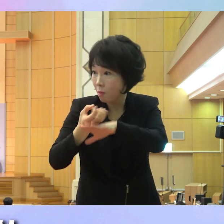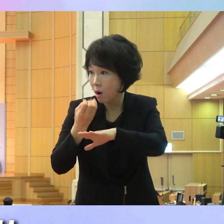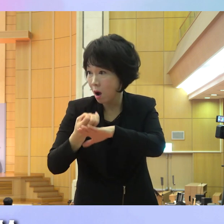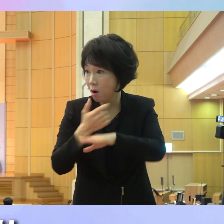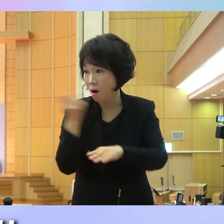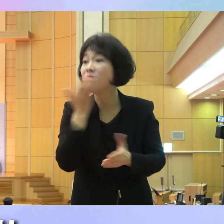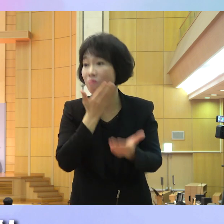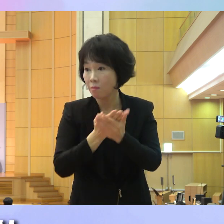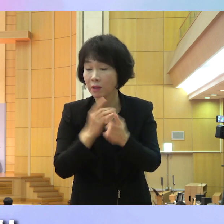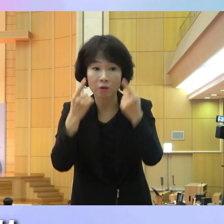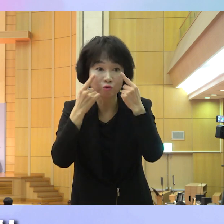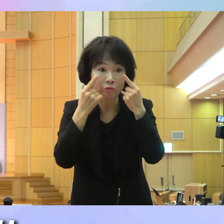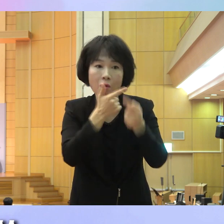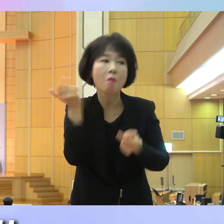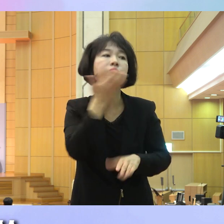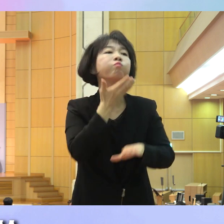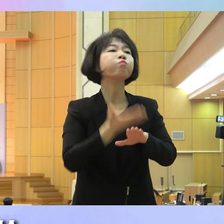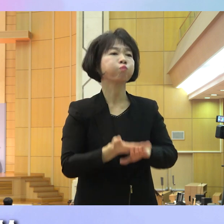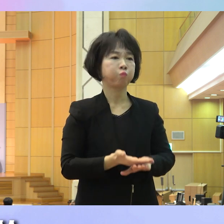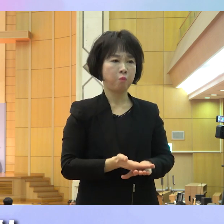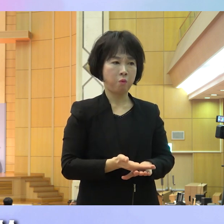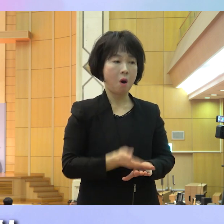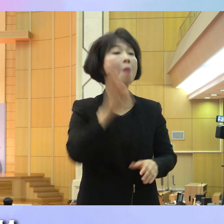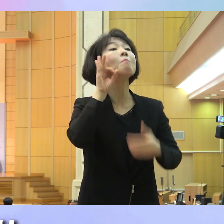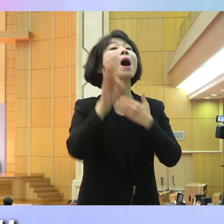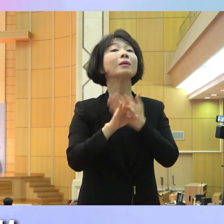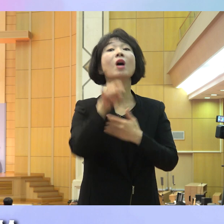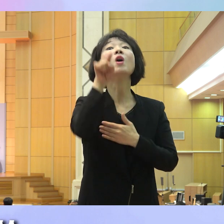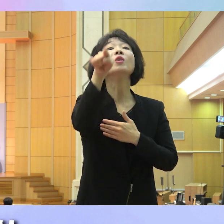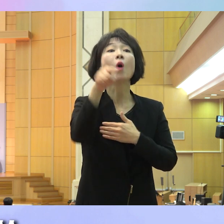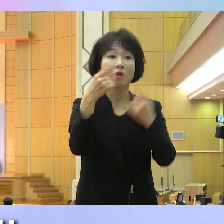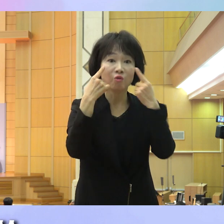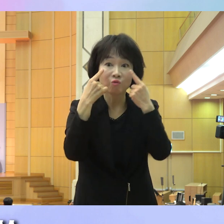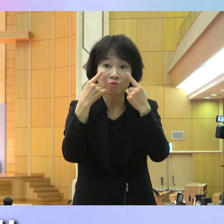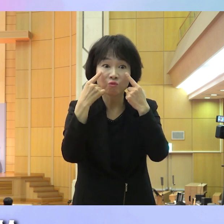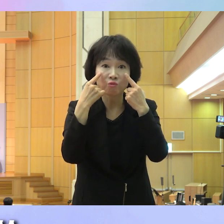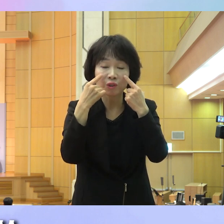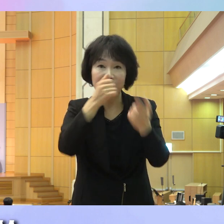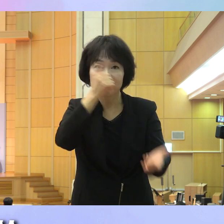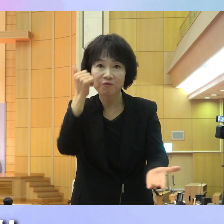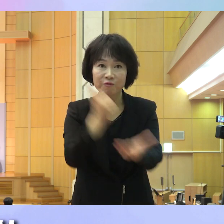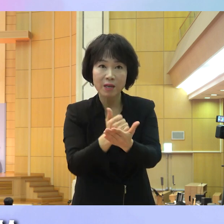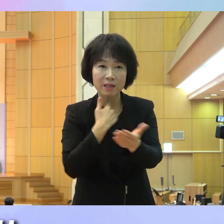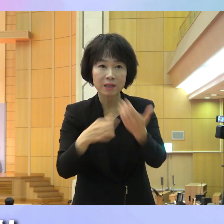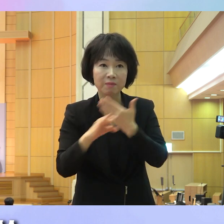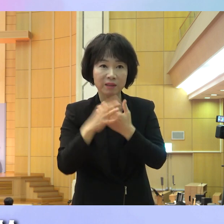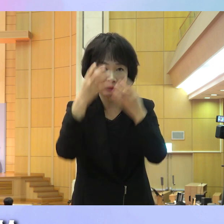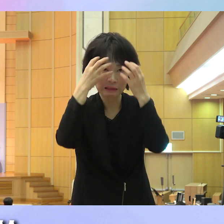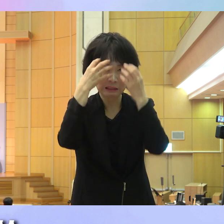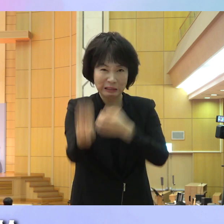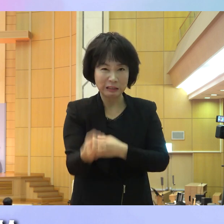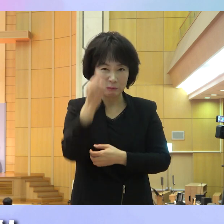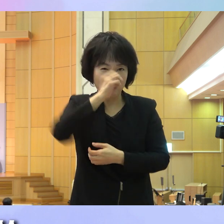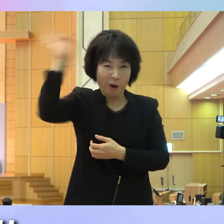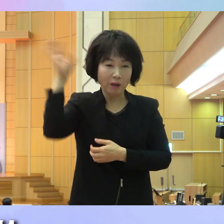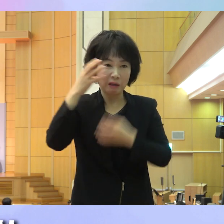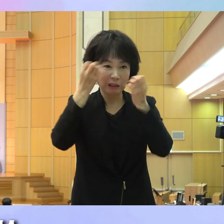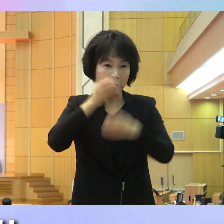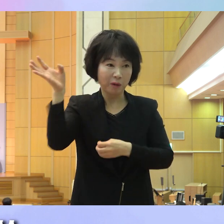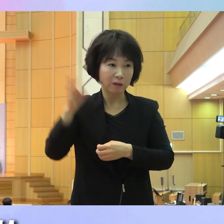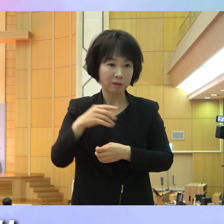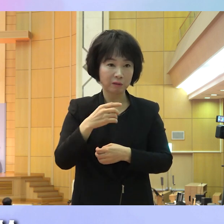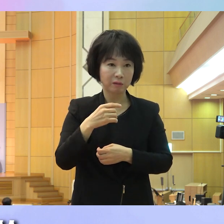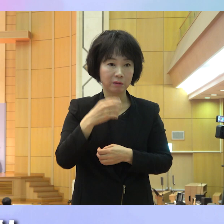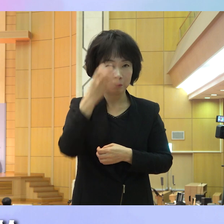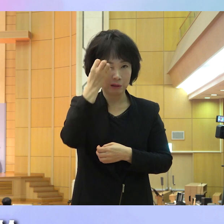하는 것을 말해주고 있는 거죠. 만일 내 눈이 너를 범죄케 하거든 빼어버리라. 한 눈으로 하나님의 나라에 들어가는 것이